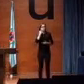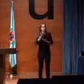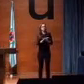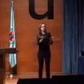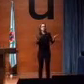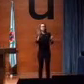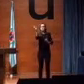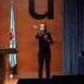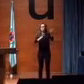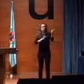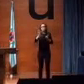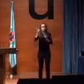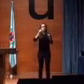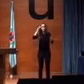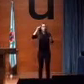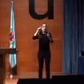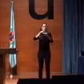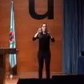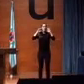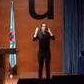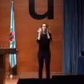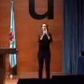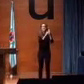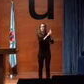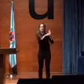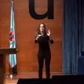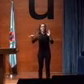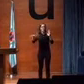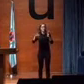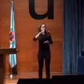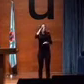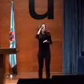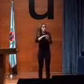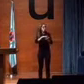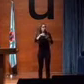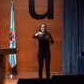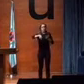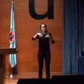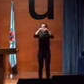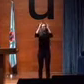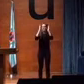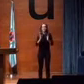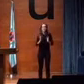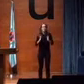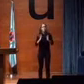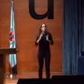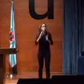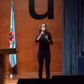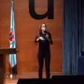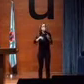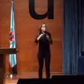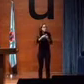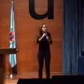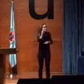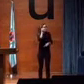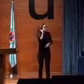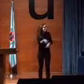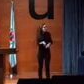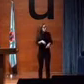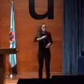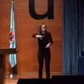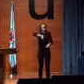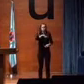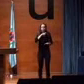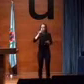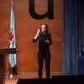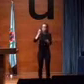albergar este evento y formar parte pues, de algo tan importante